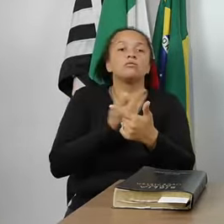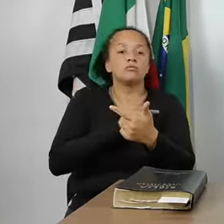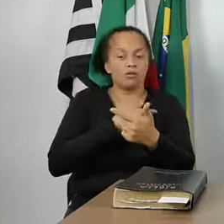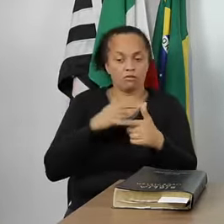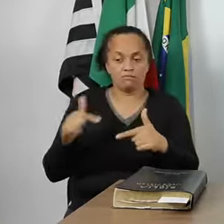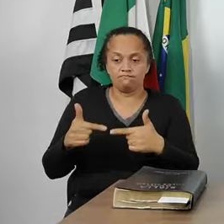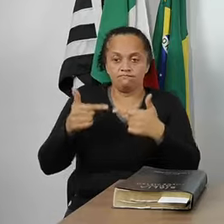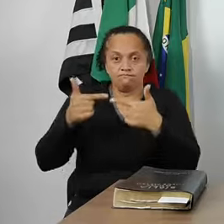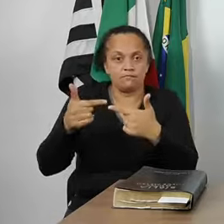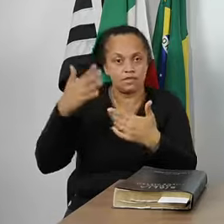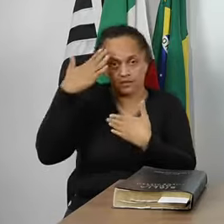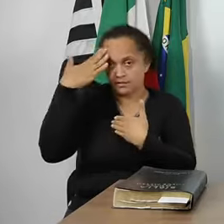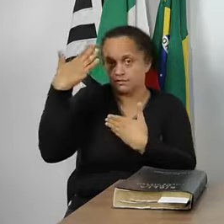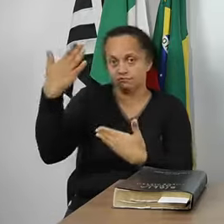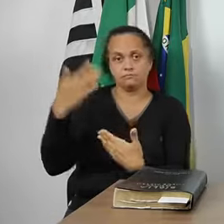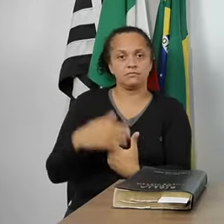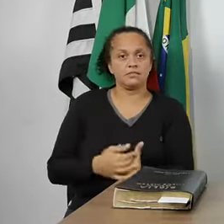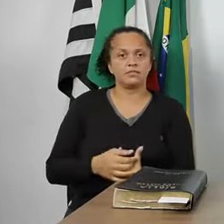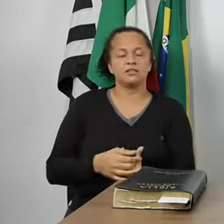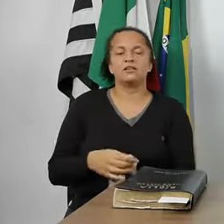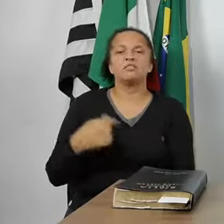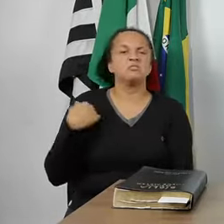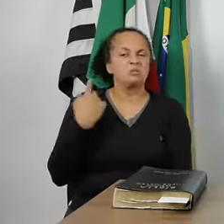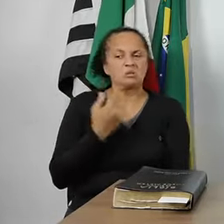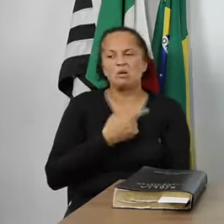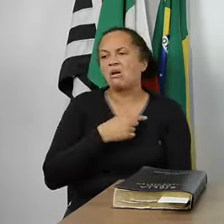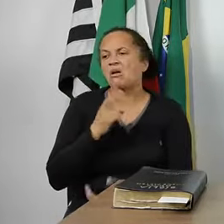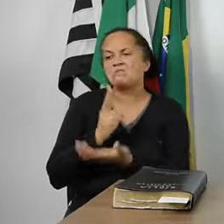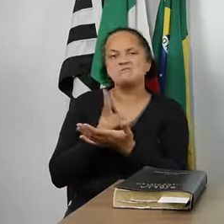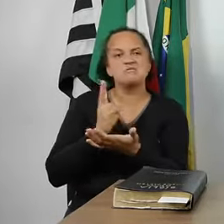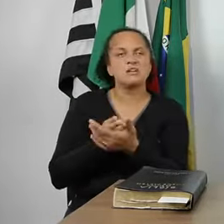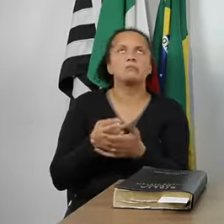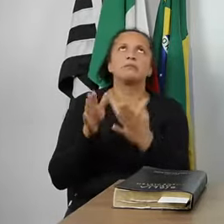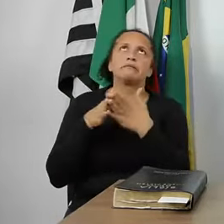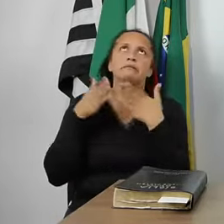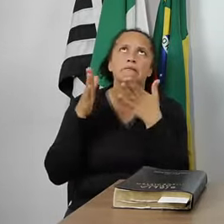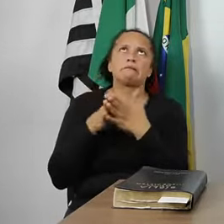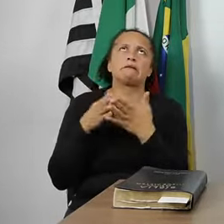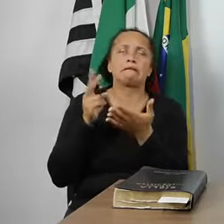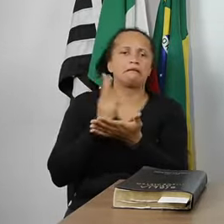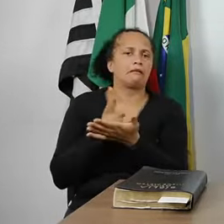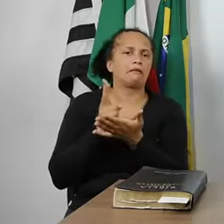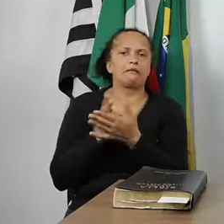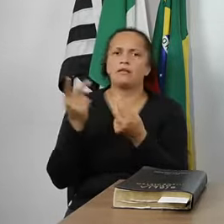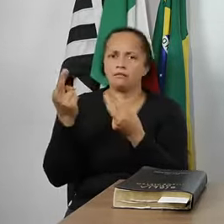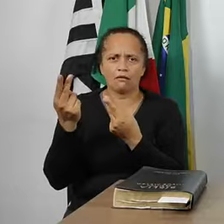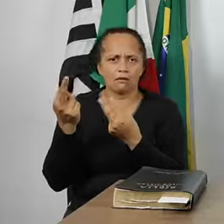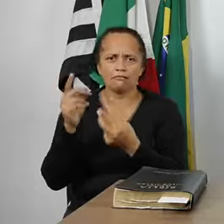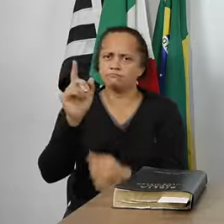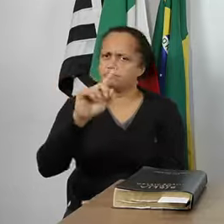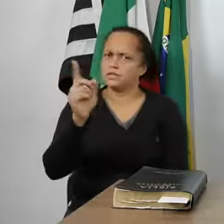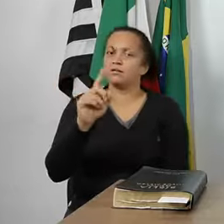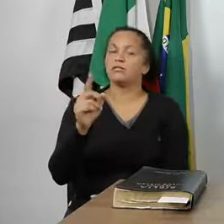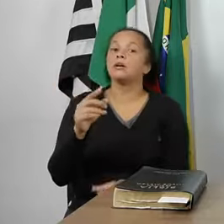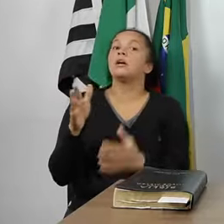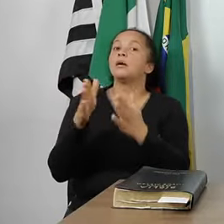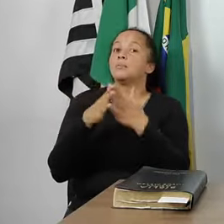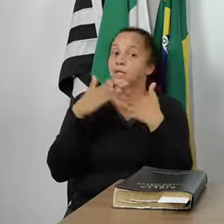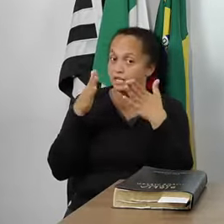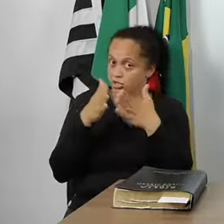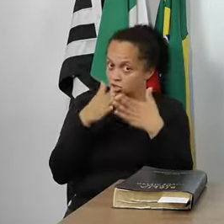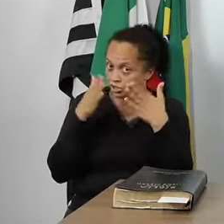graças. Nós não vamos ficar pedindo sempre a mesma coisa. Nós vamos pedir uma única vez e depois